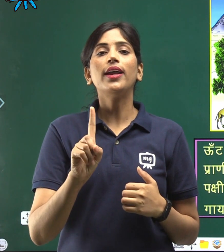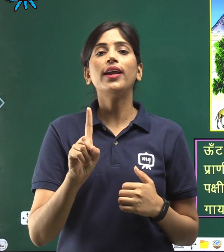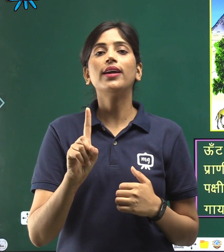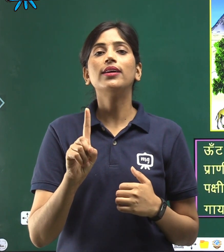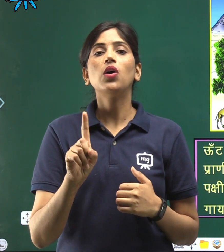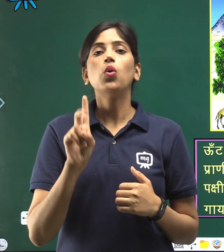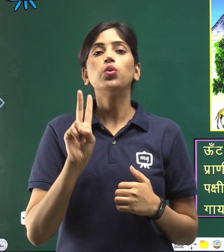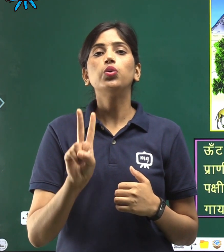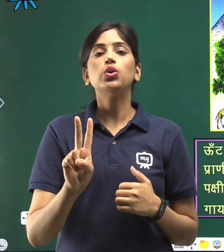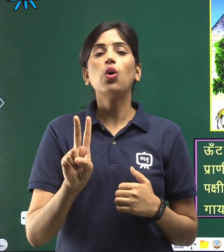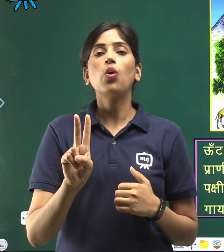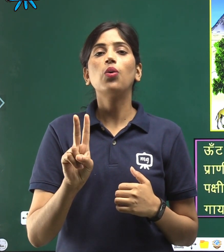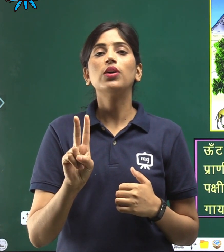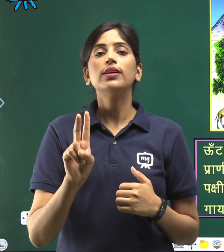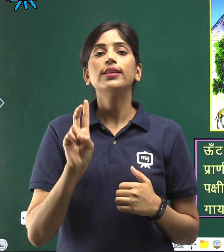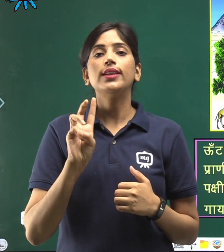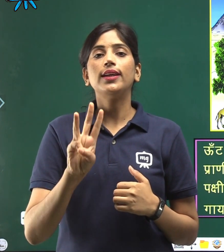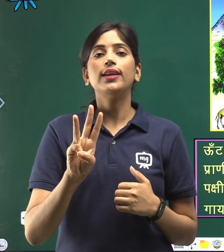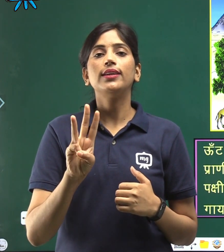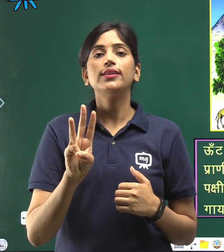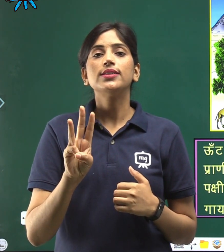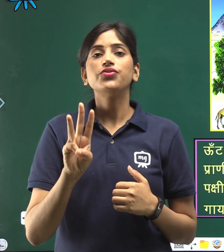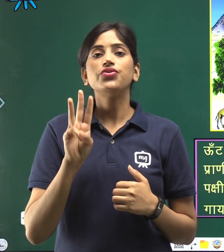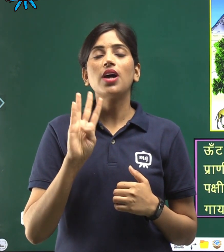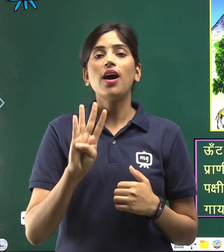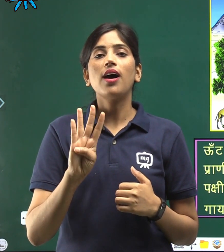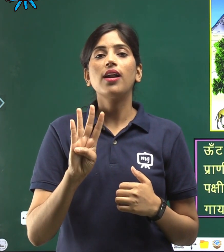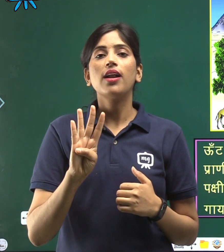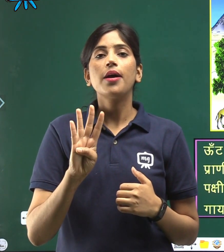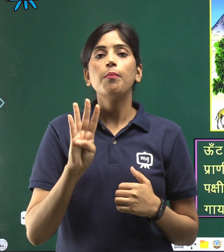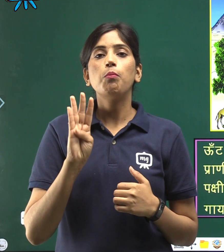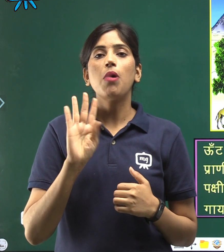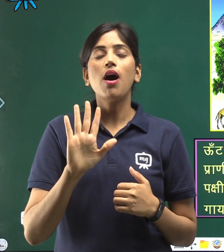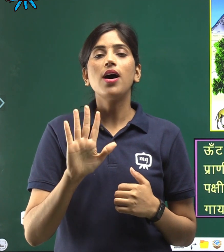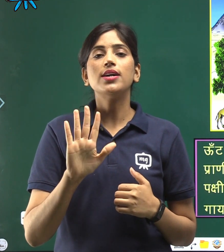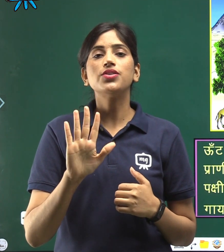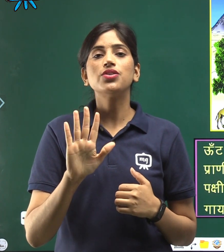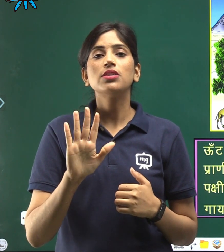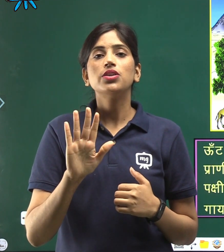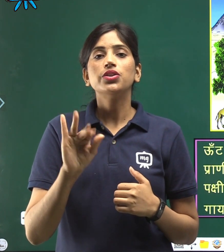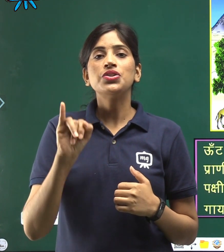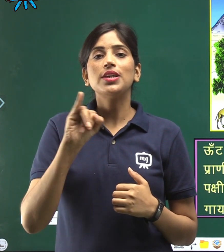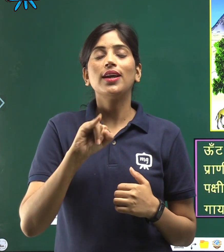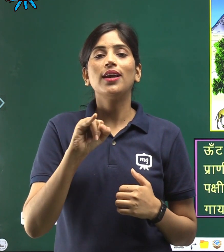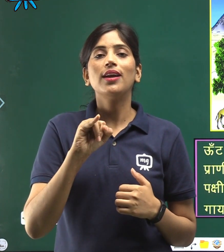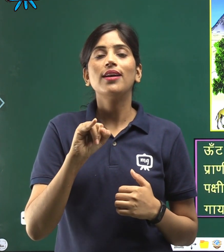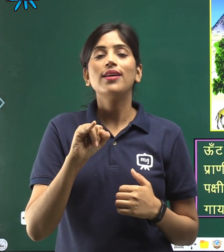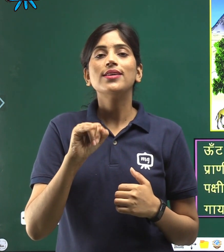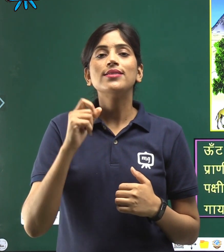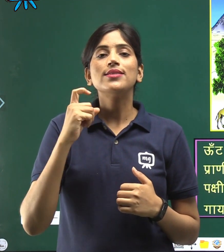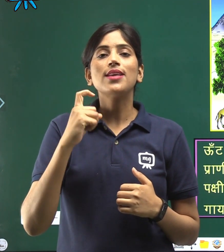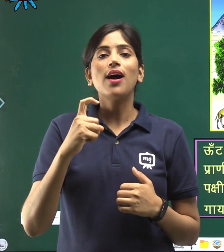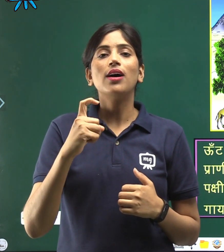1 2 3 4 5